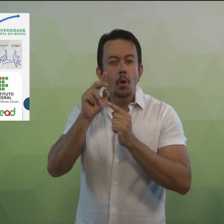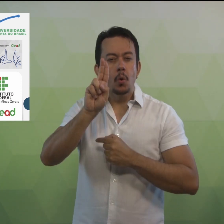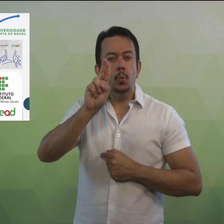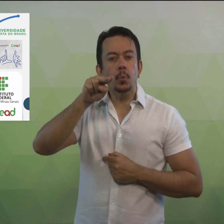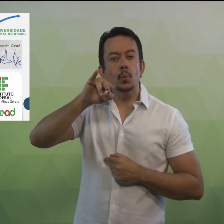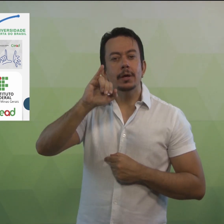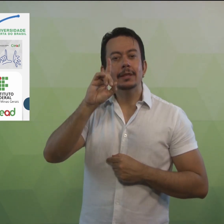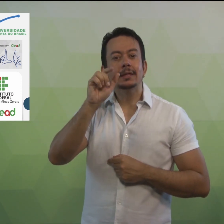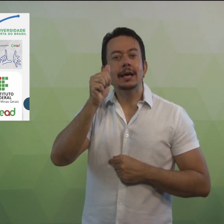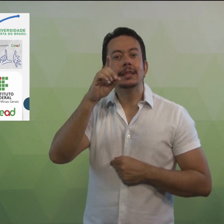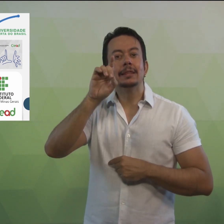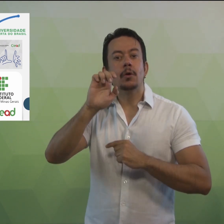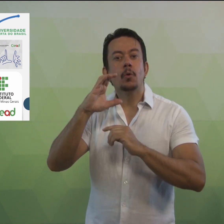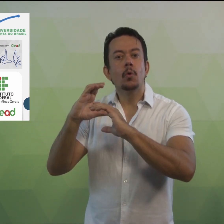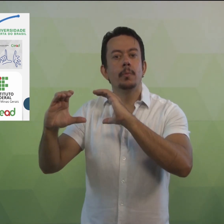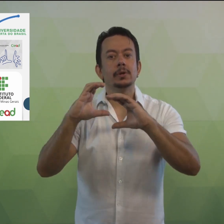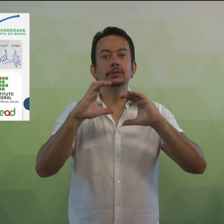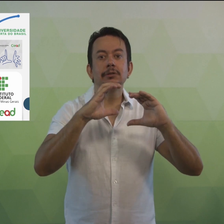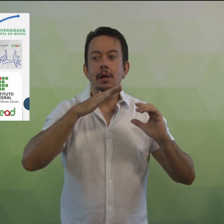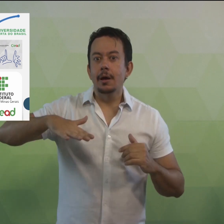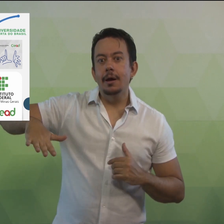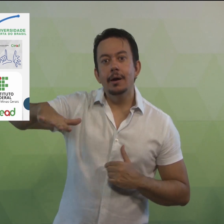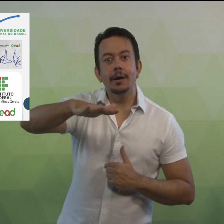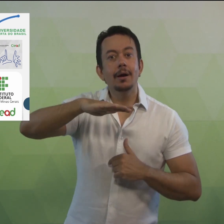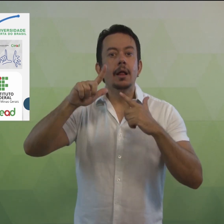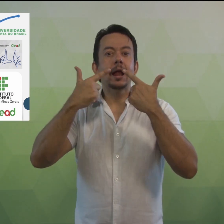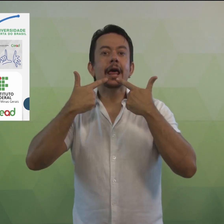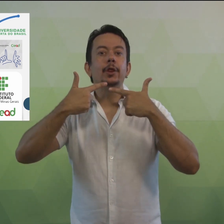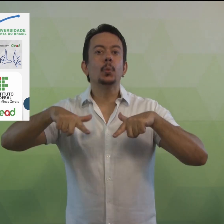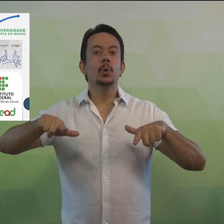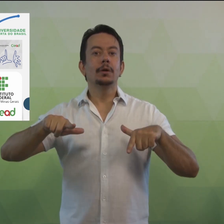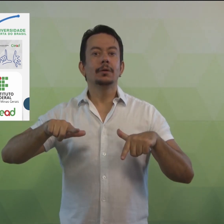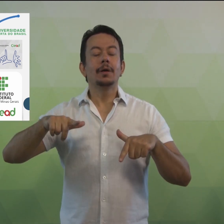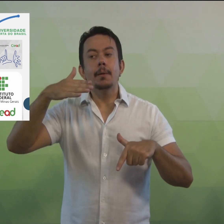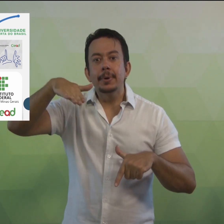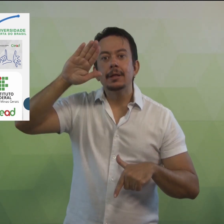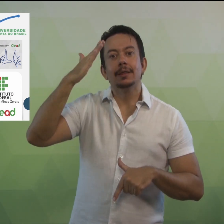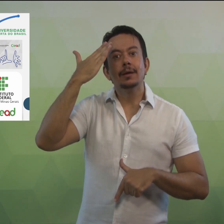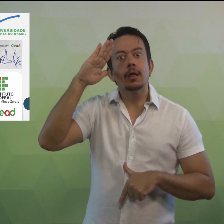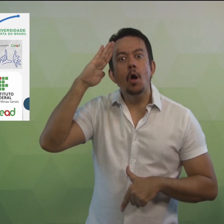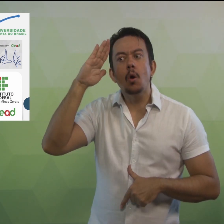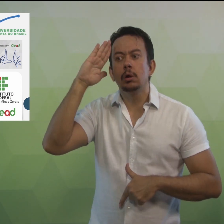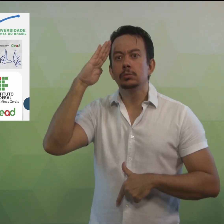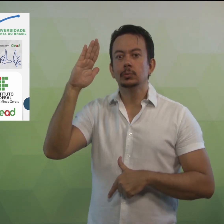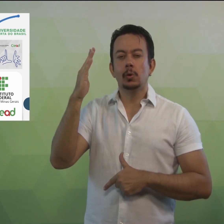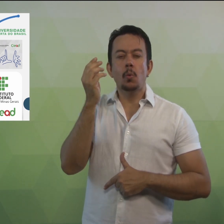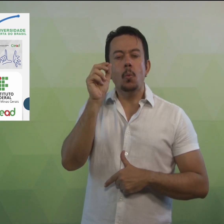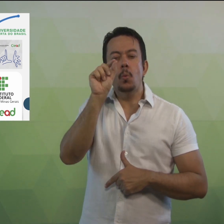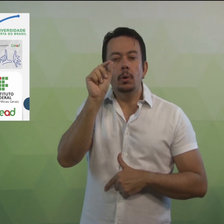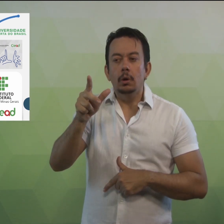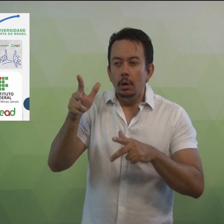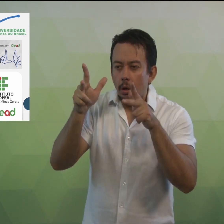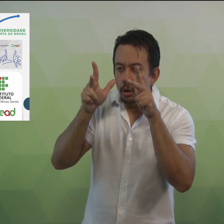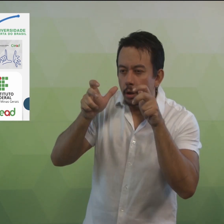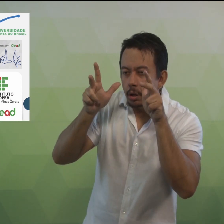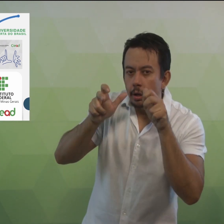essa construção que nós fazemos para que essa linguagem ela